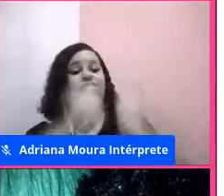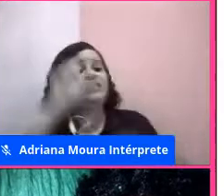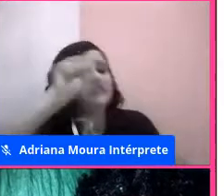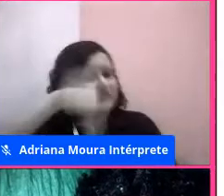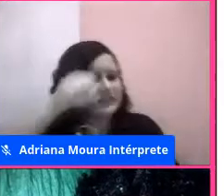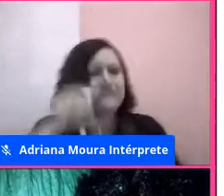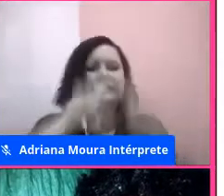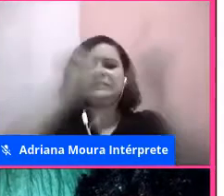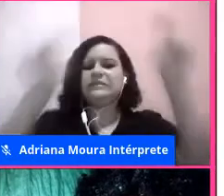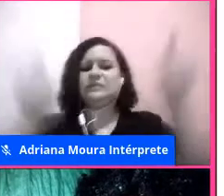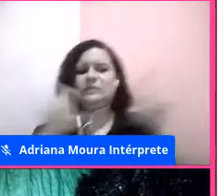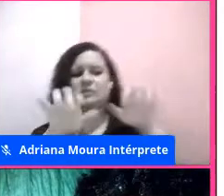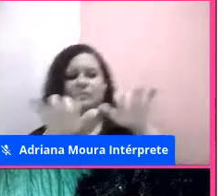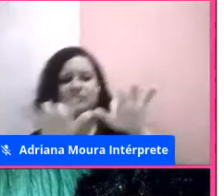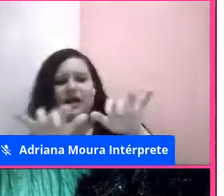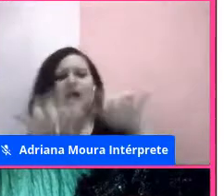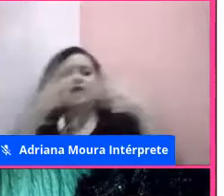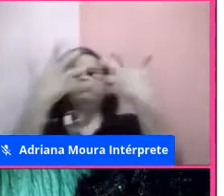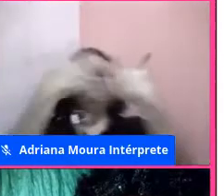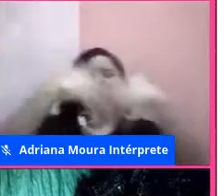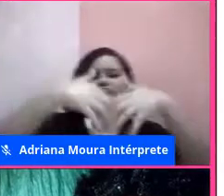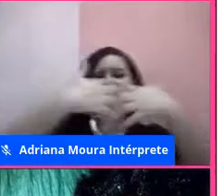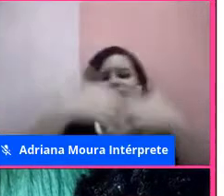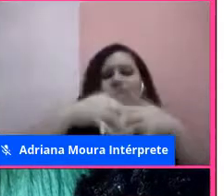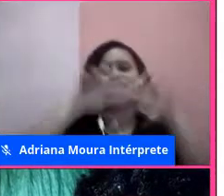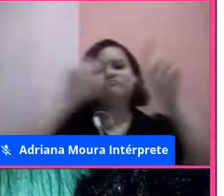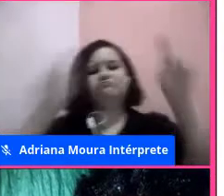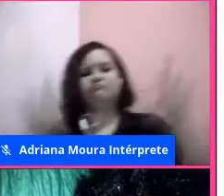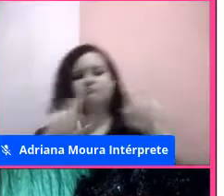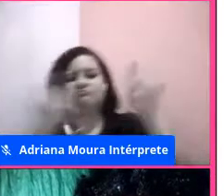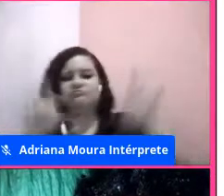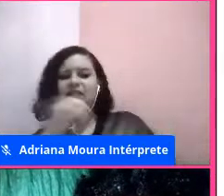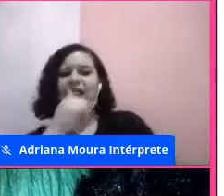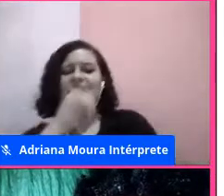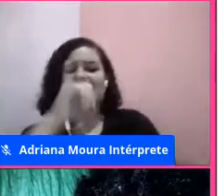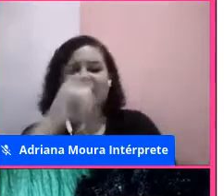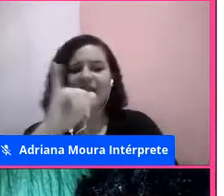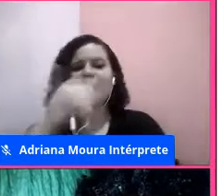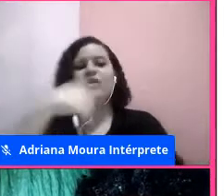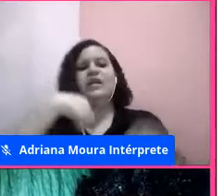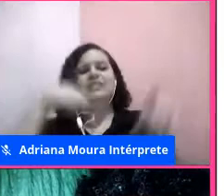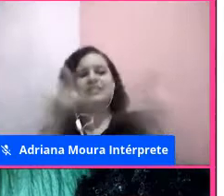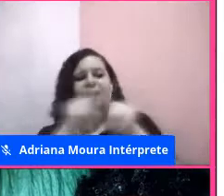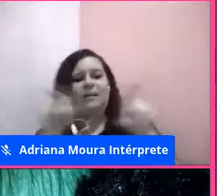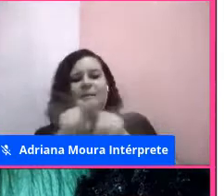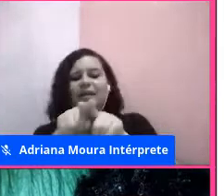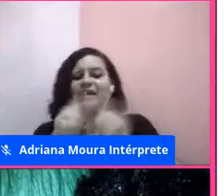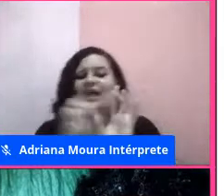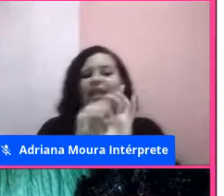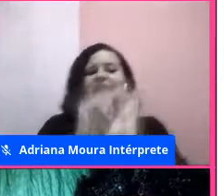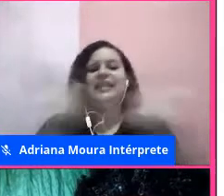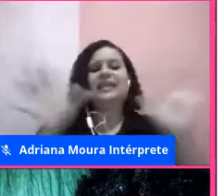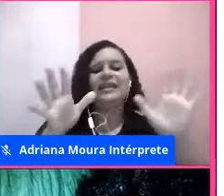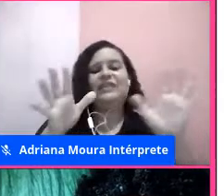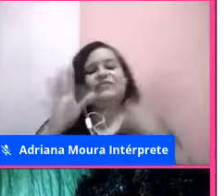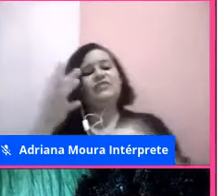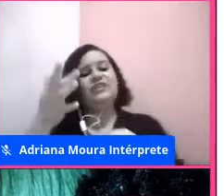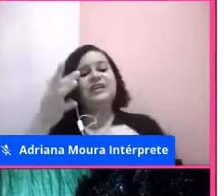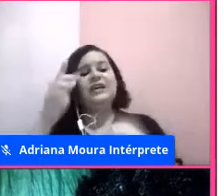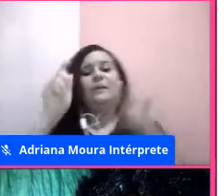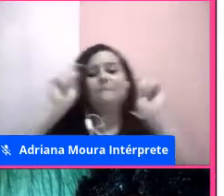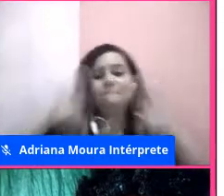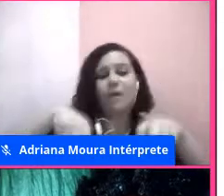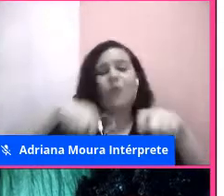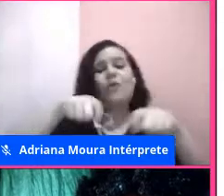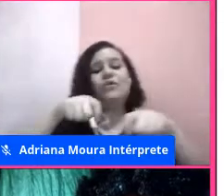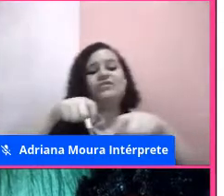computadorizado, mecânico, elétrico, e assim, eu vou deixar muito mais a Thaís, o Alexandre falar do poder dessa tecnologia, porque eles